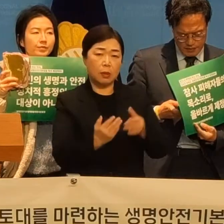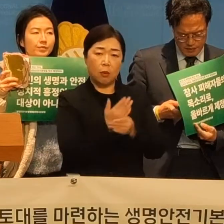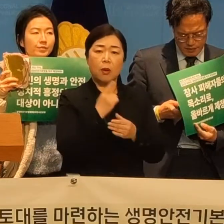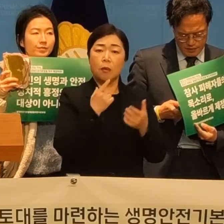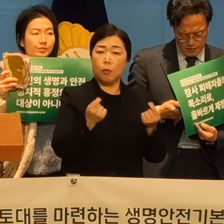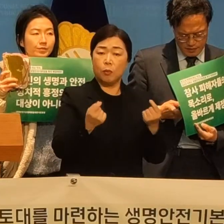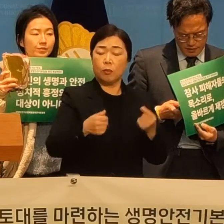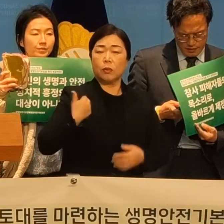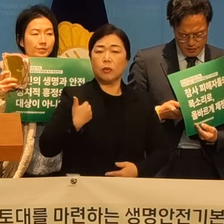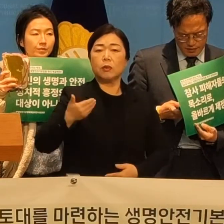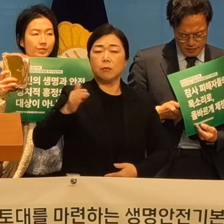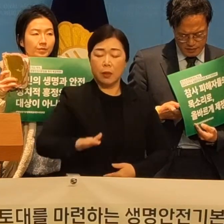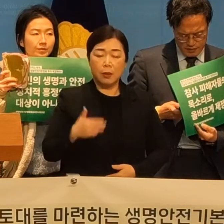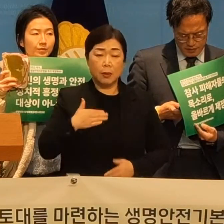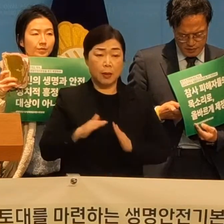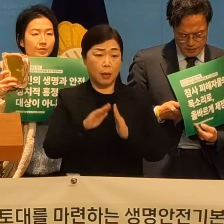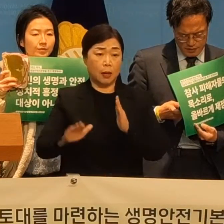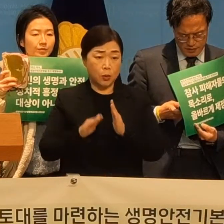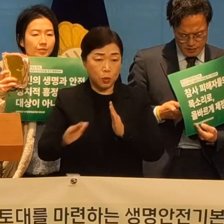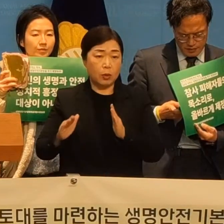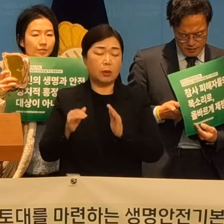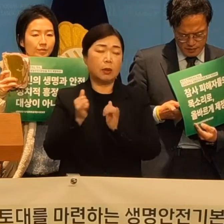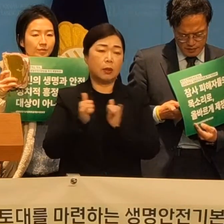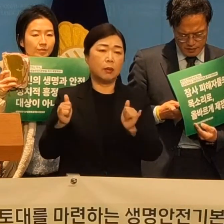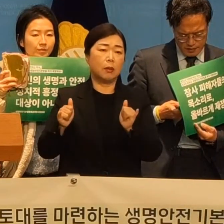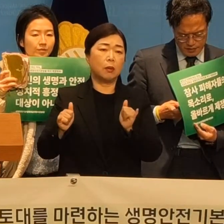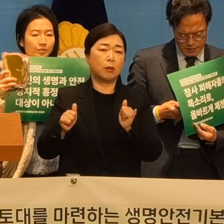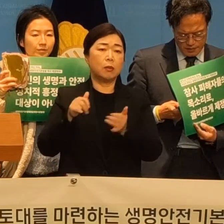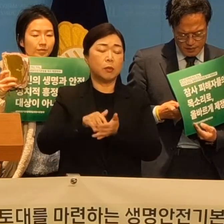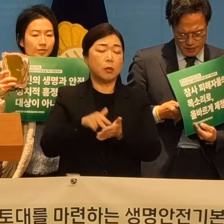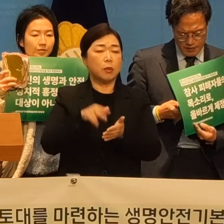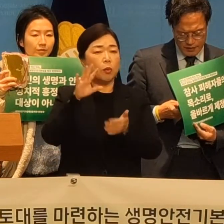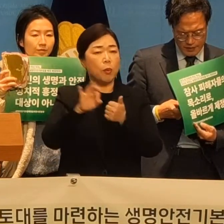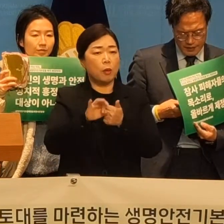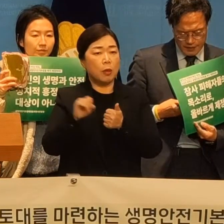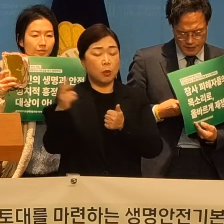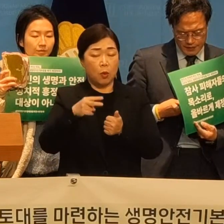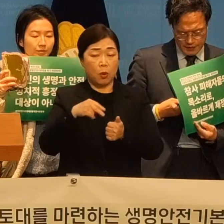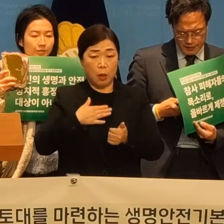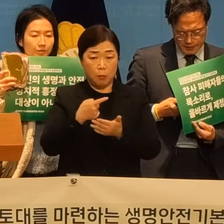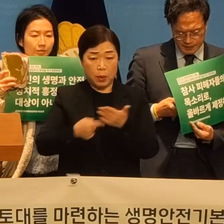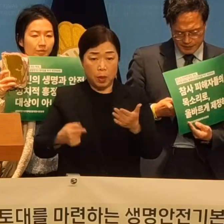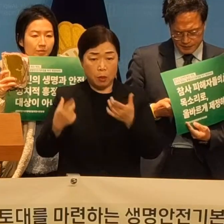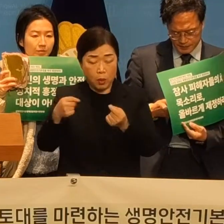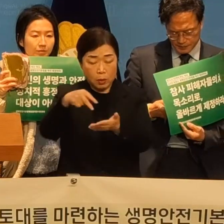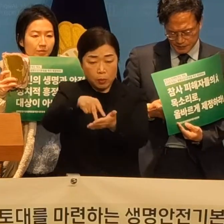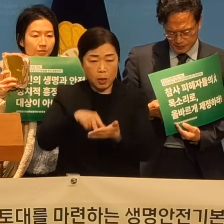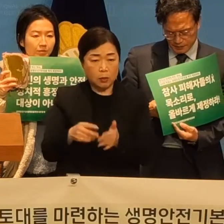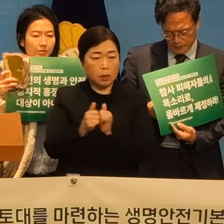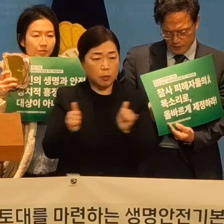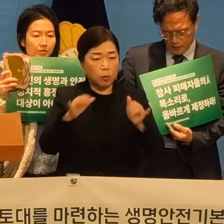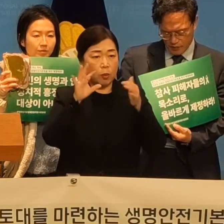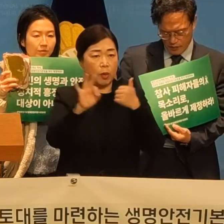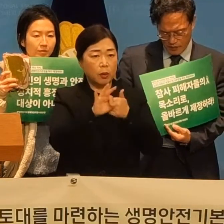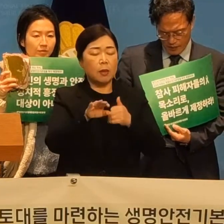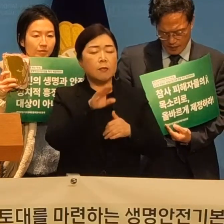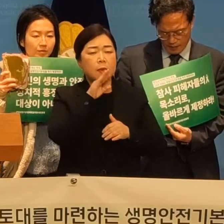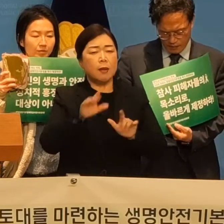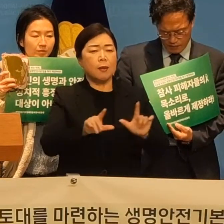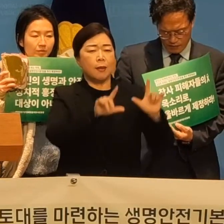저희 가족에게, 그리고 사랑하는 내 가족을 잃은 수많은 유가족들에겐 그날은 그저 삶이 무너지는